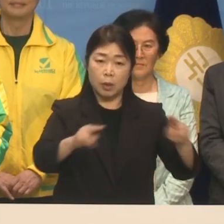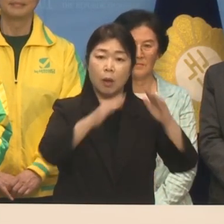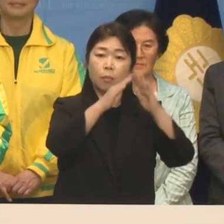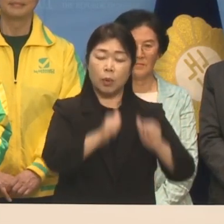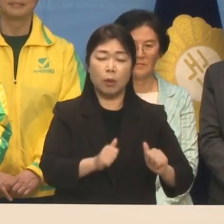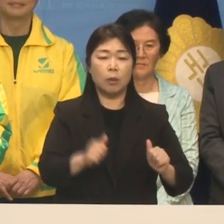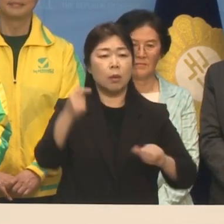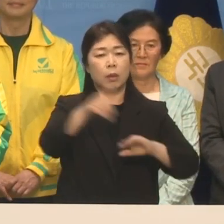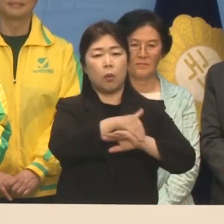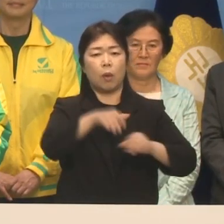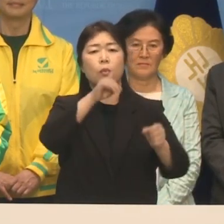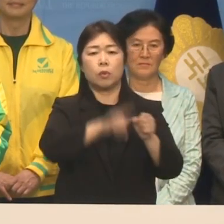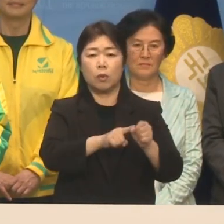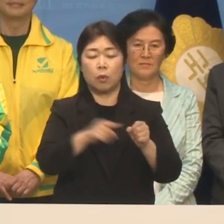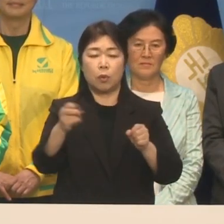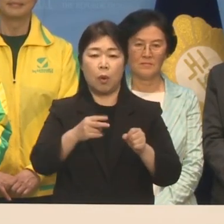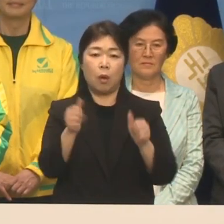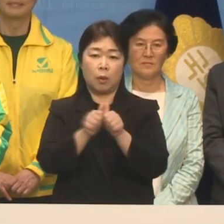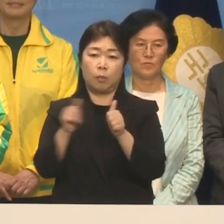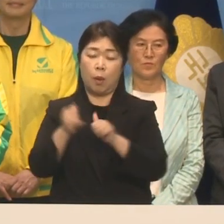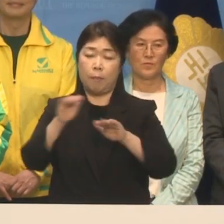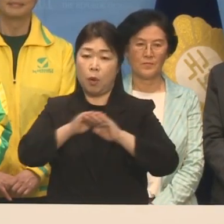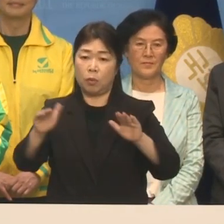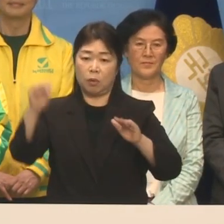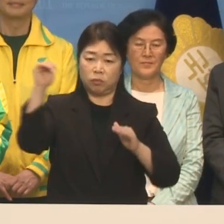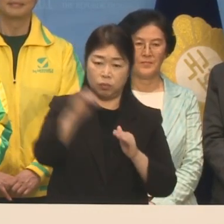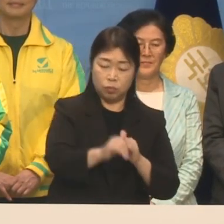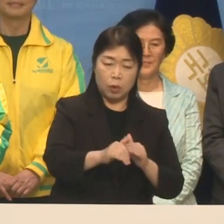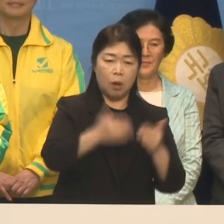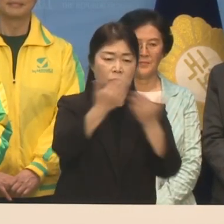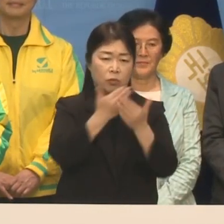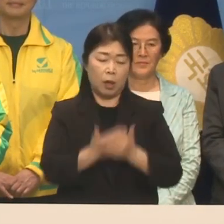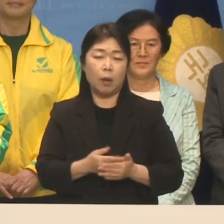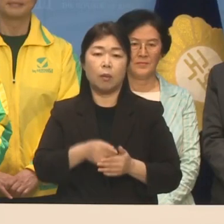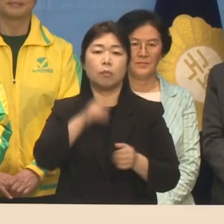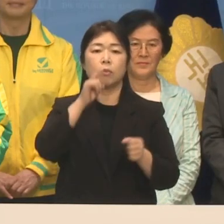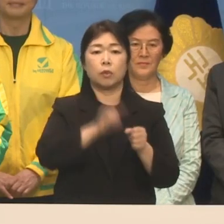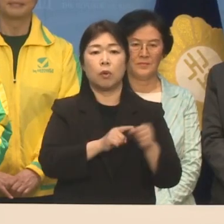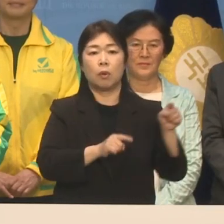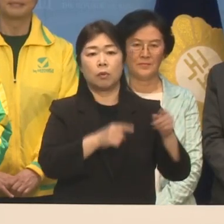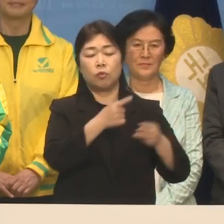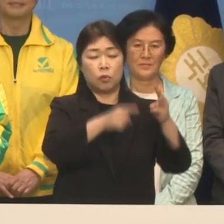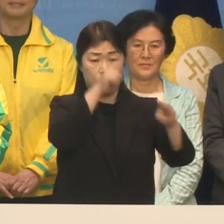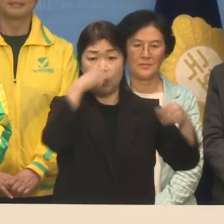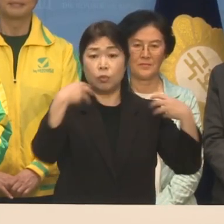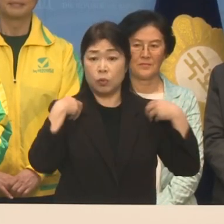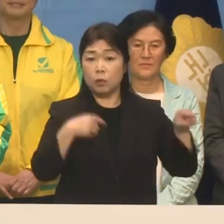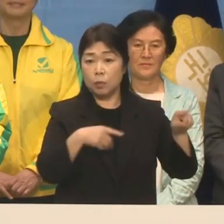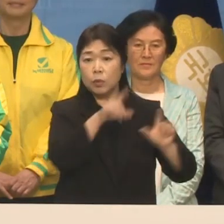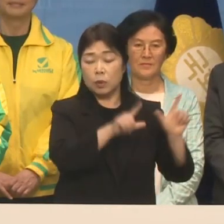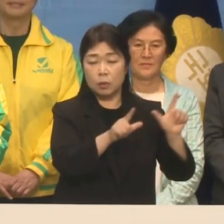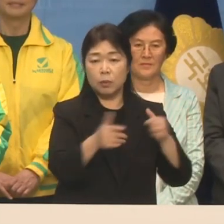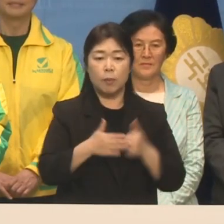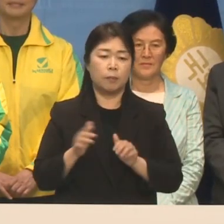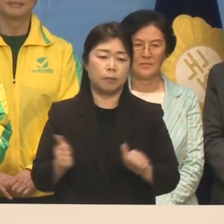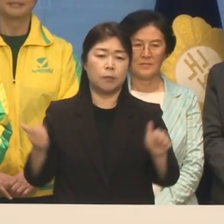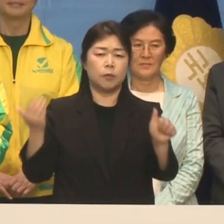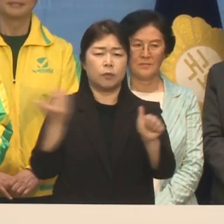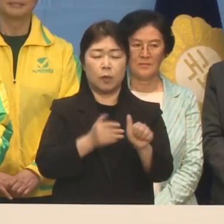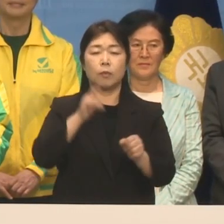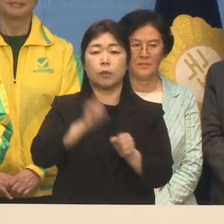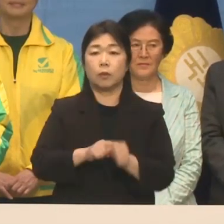성평등을 후퇴시키려고 하는 윤석열 정권 심판을 위해서 이번 선거가 또 자리하고 있는 면이 있다고